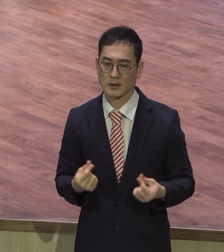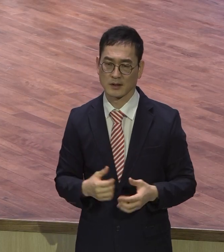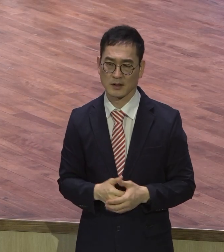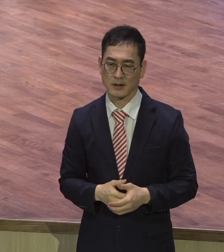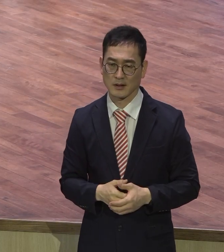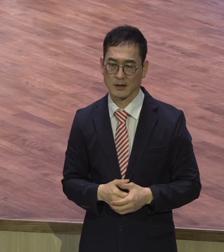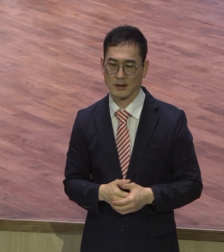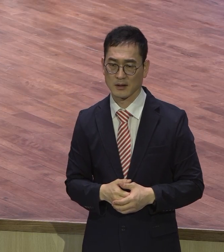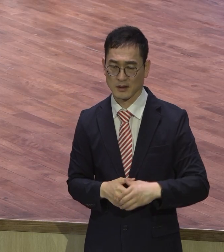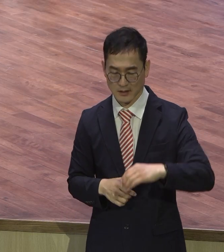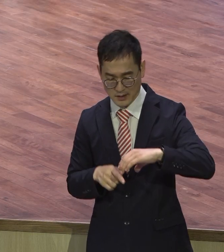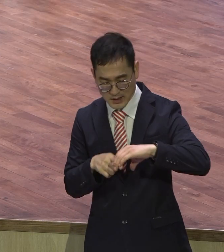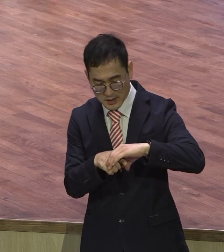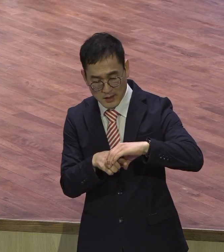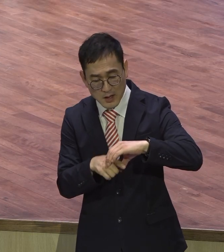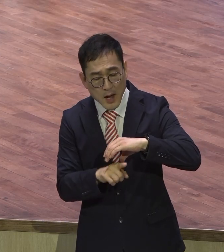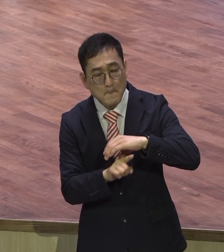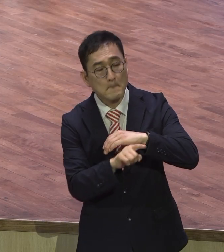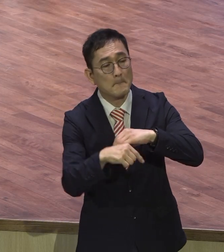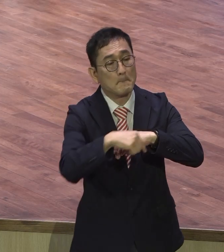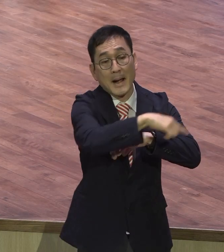어마어마한 세상인데 그걸 못 봐.